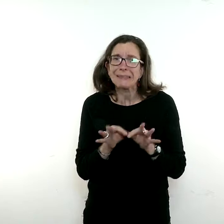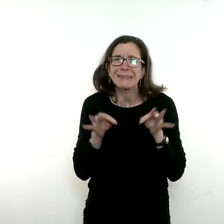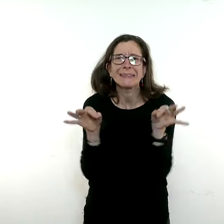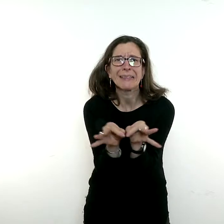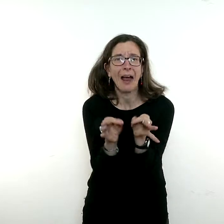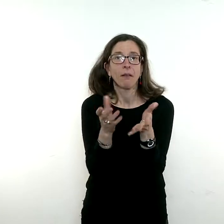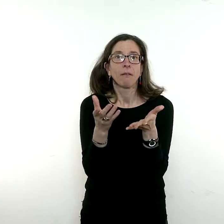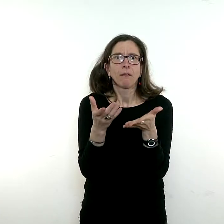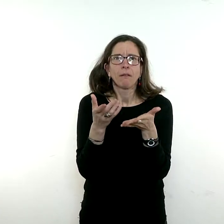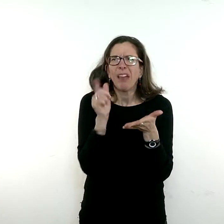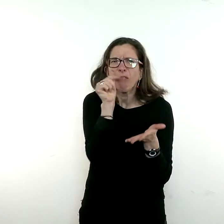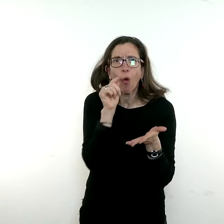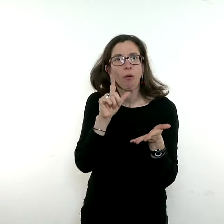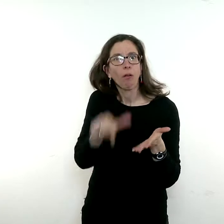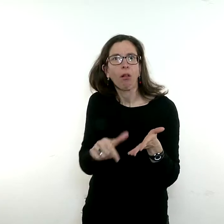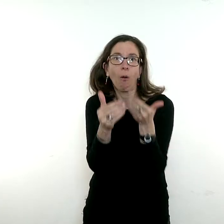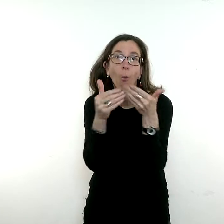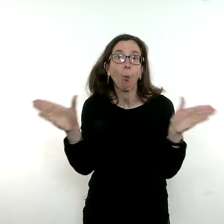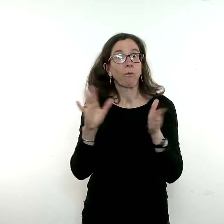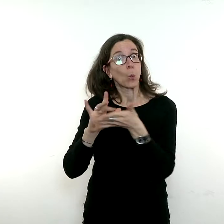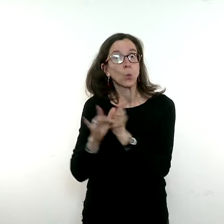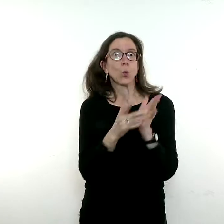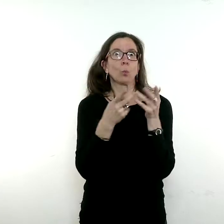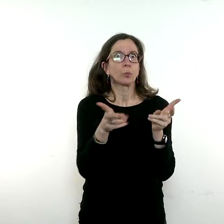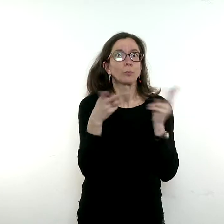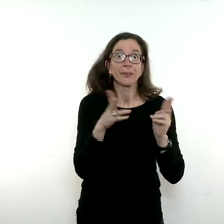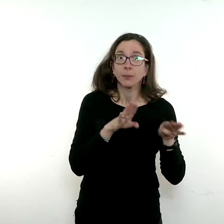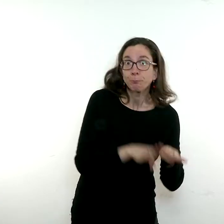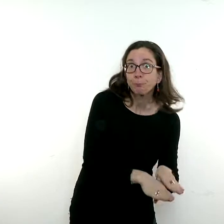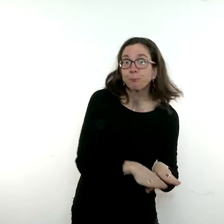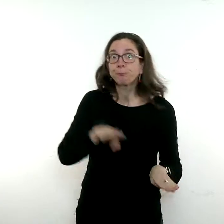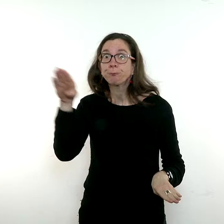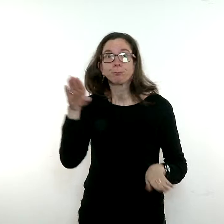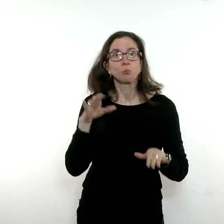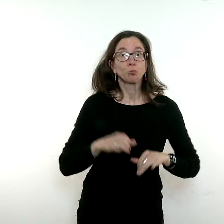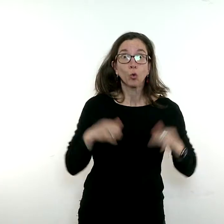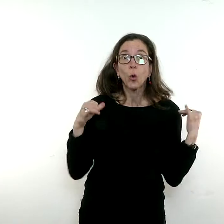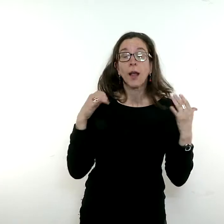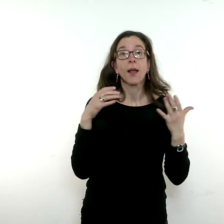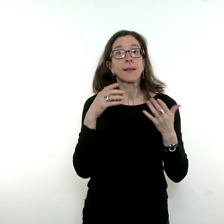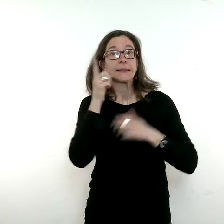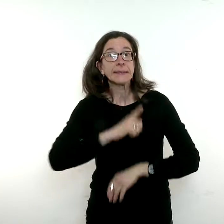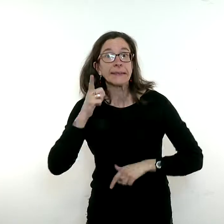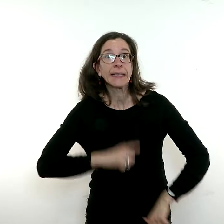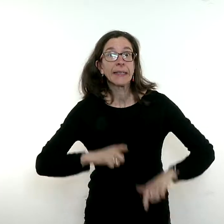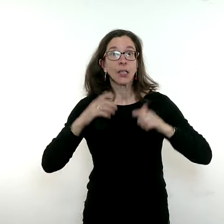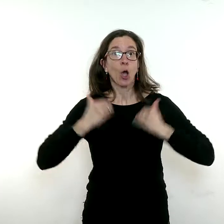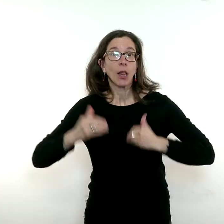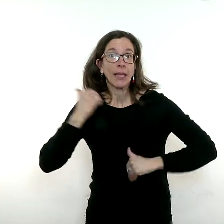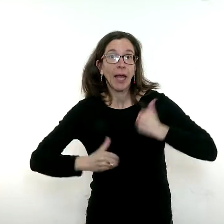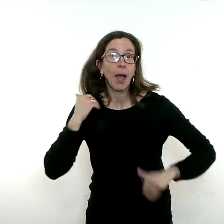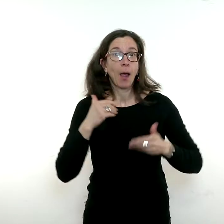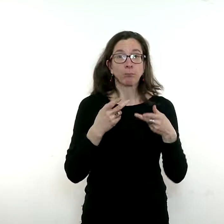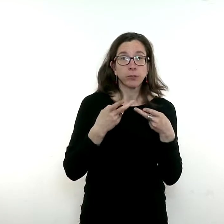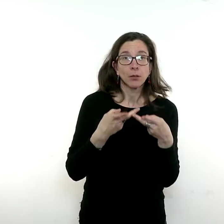des efforts considérables pour l'ouvrir à tous les publics, jeunesse, lycéens, handicap, etc. Tout est travaillé, tout